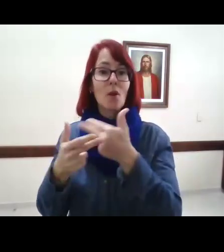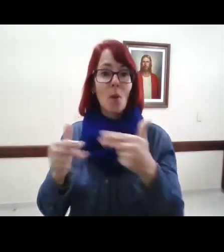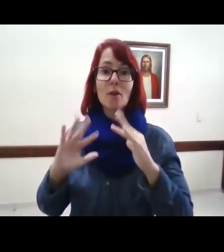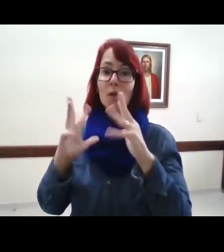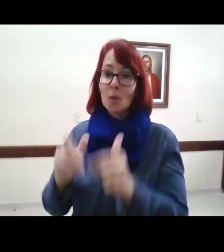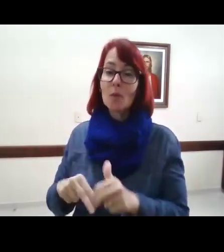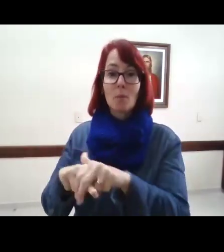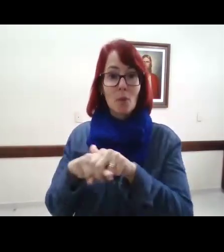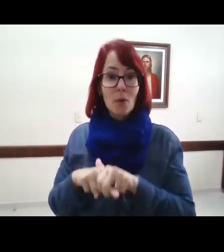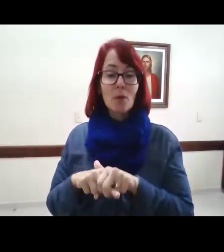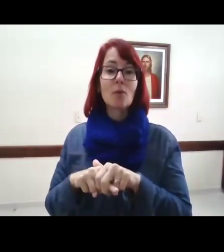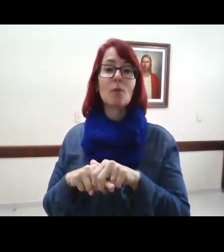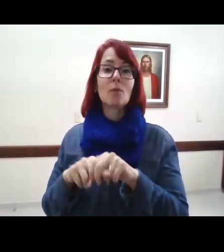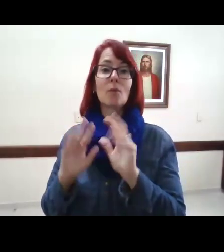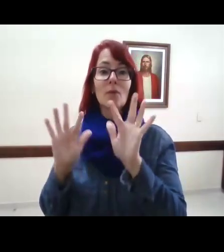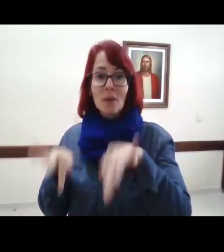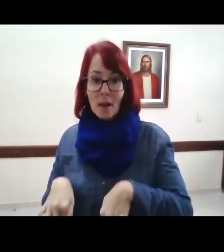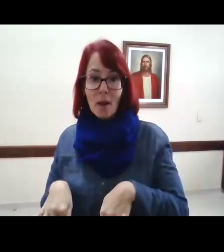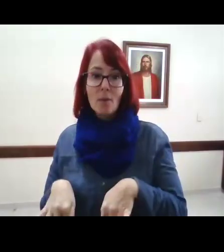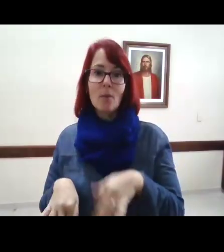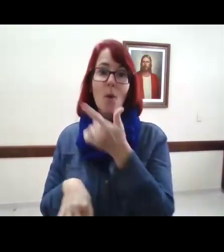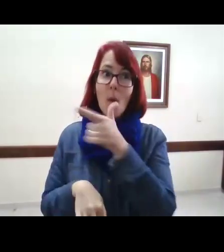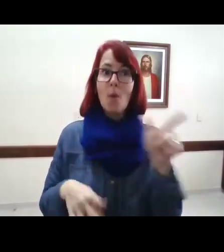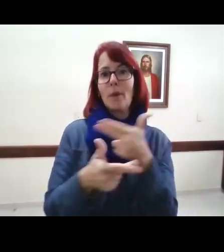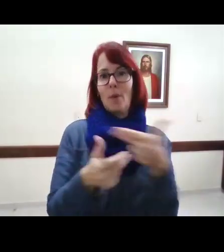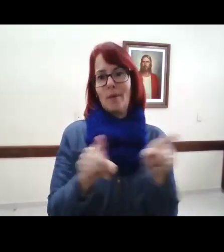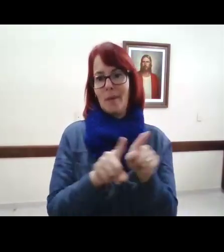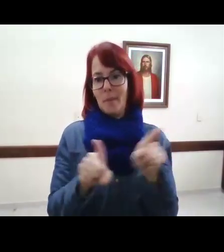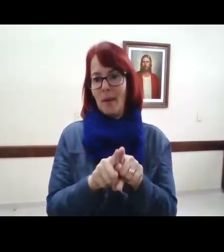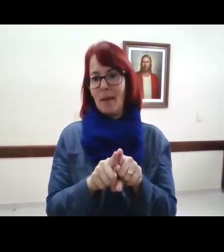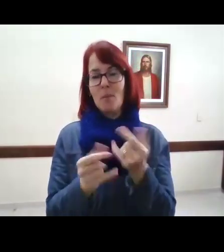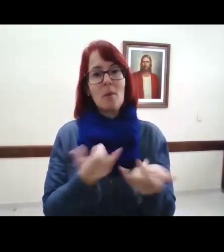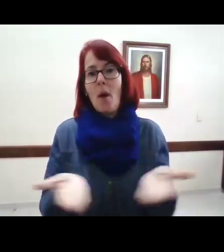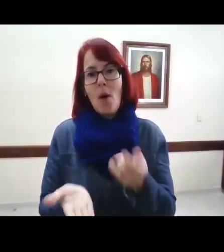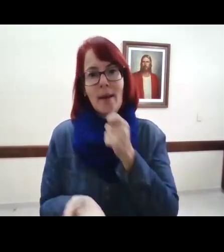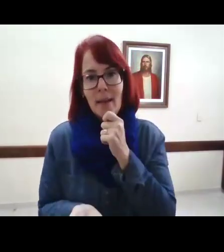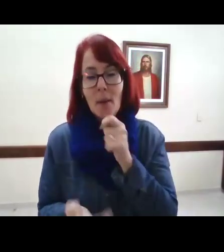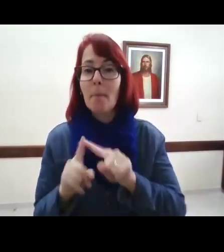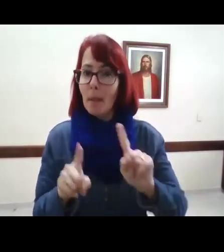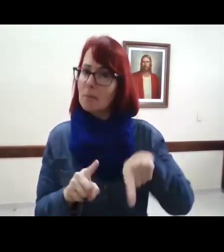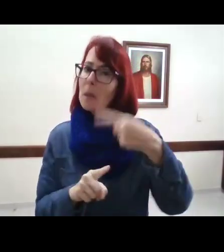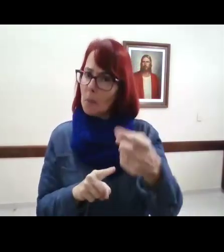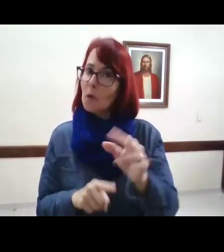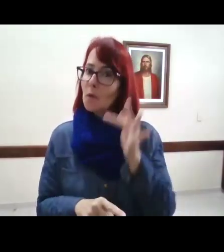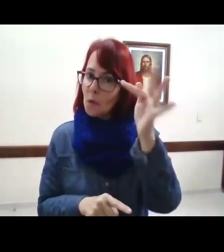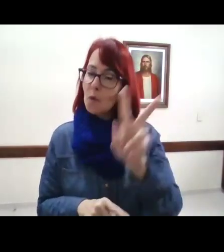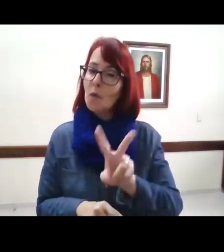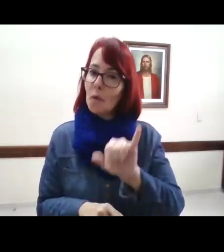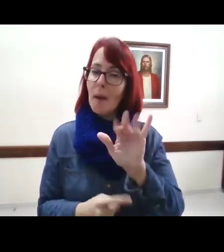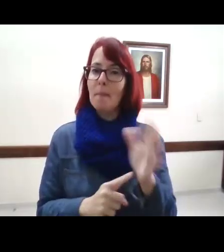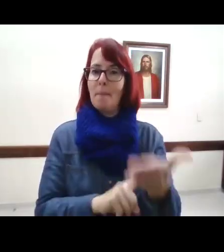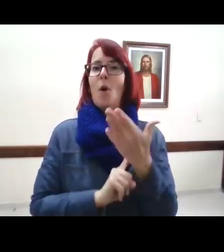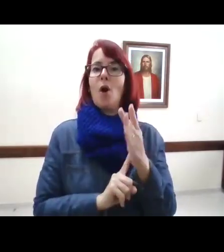mostrar no final, talvez outro lado, né? Talvez não agora na nossa vida, mas talvez no outro lado, o